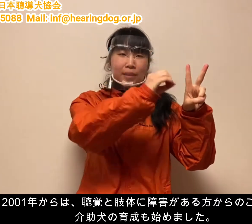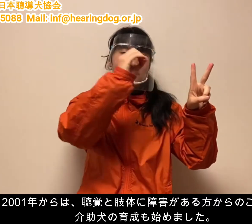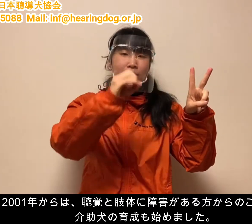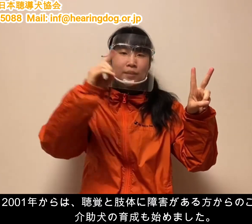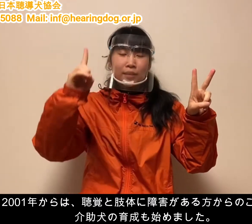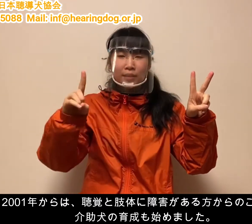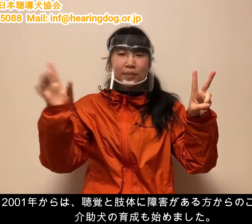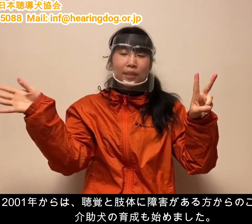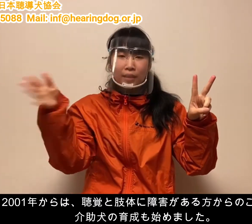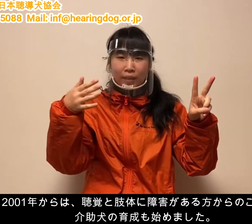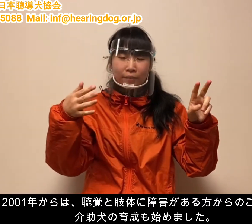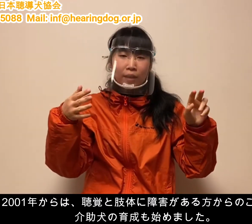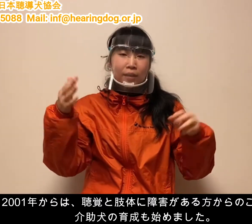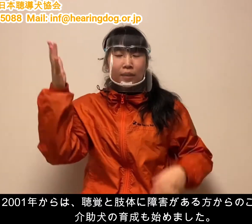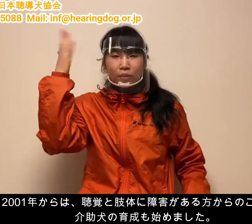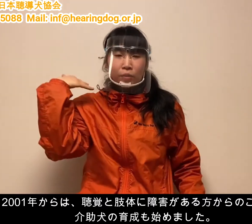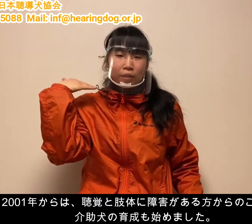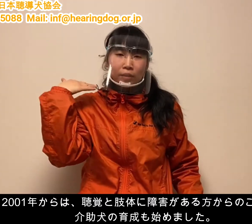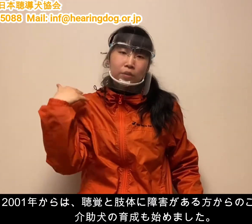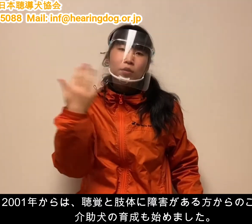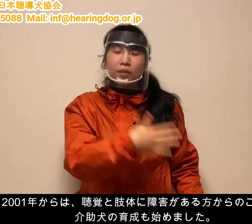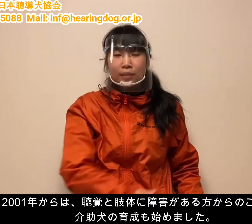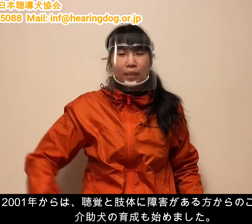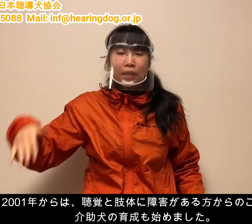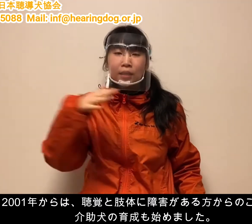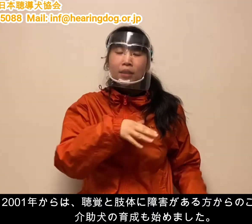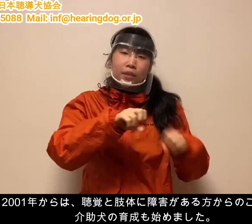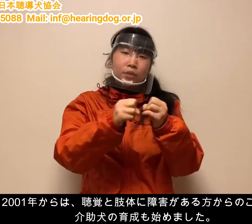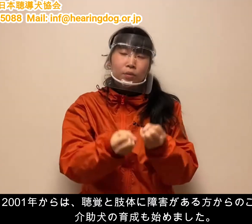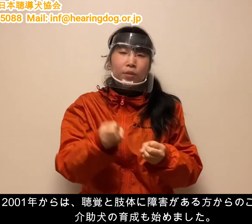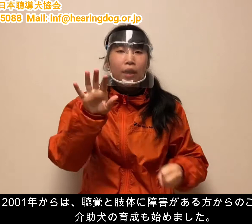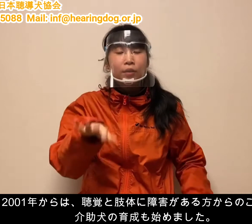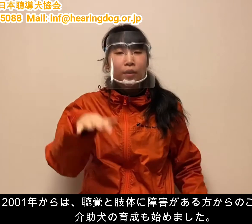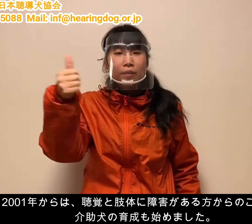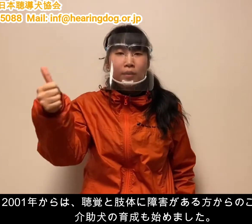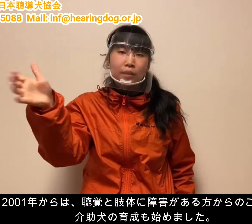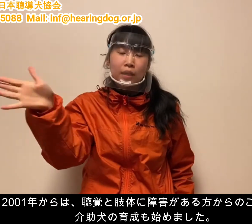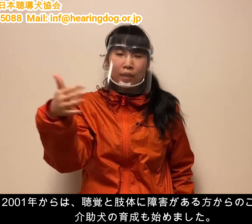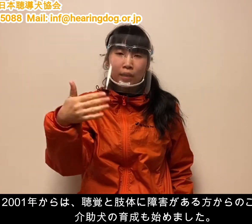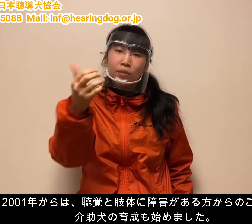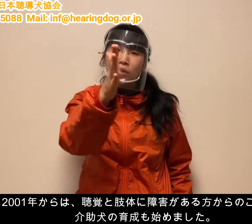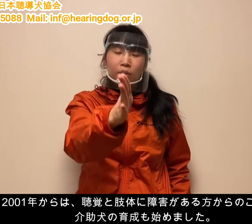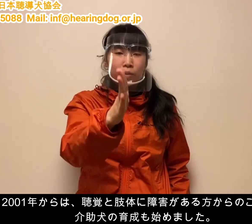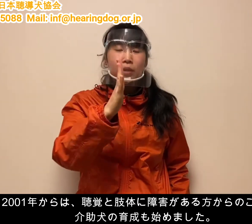2001年からは聴覚と肢体に障害のある方からのご依頼